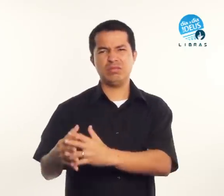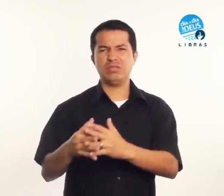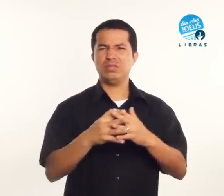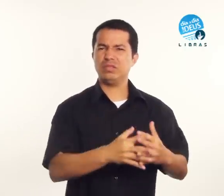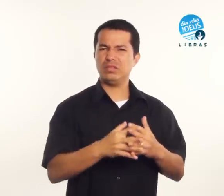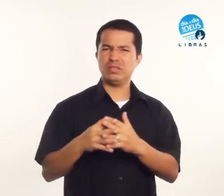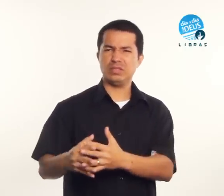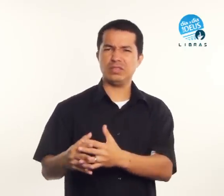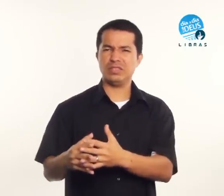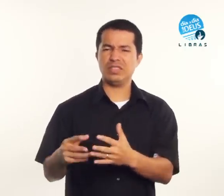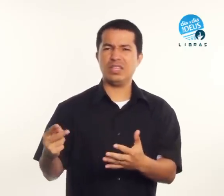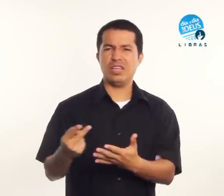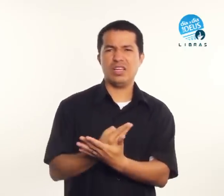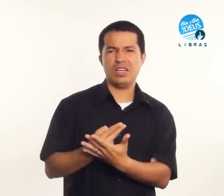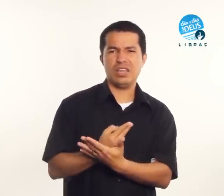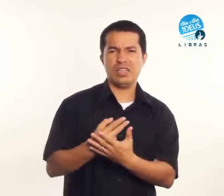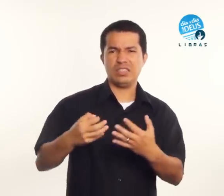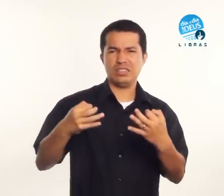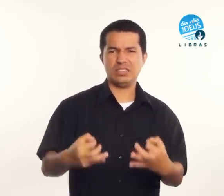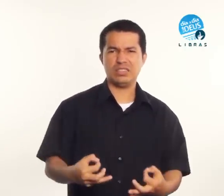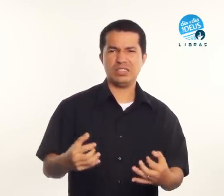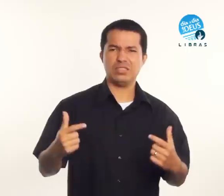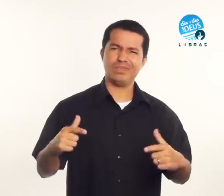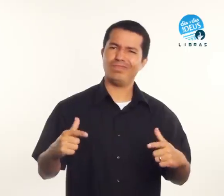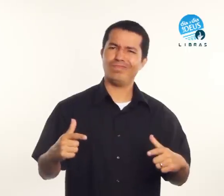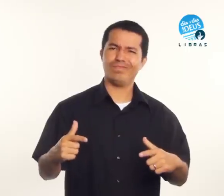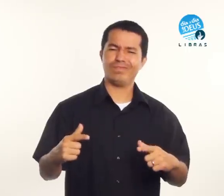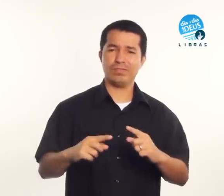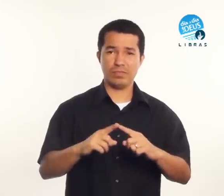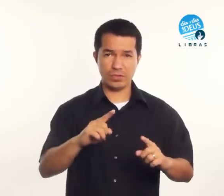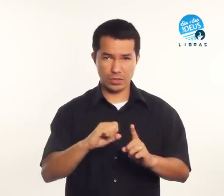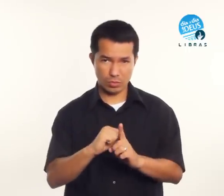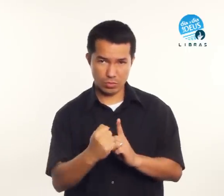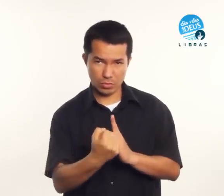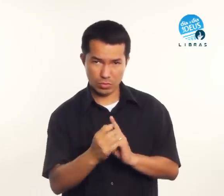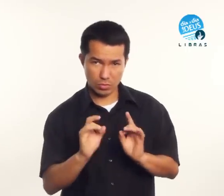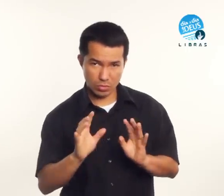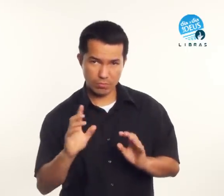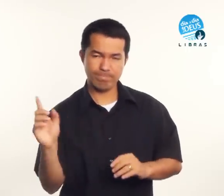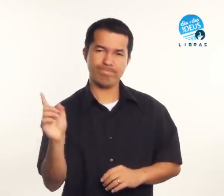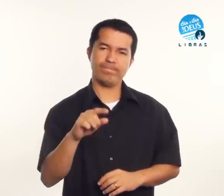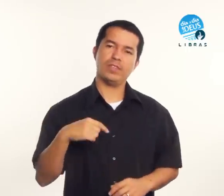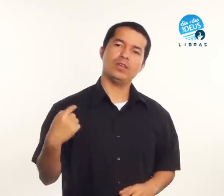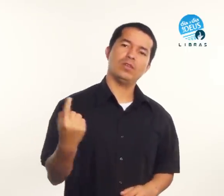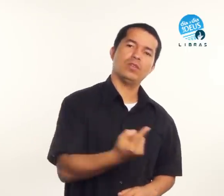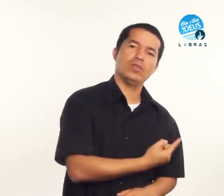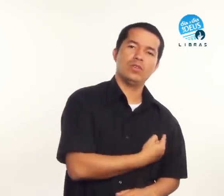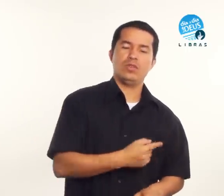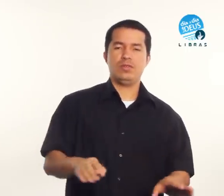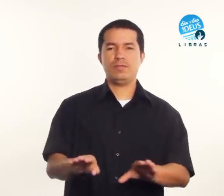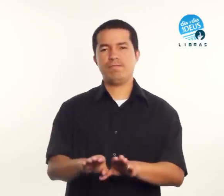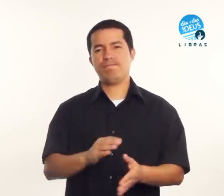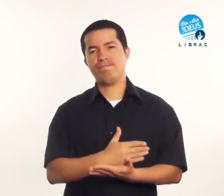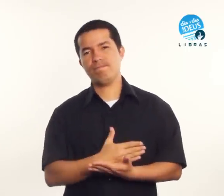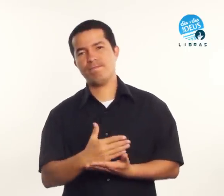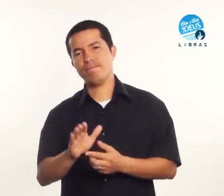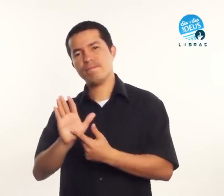sociedade de injustiça, mas não somente a sociedade, nós começamos a viver